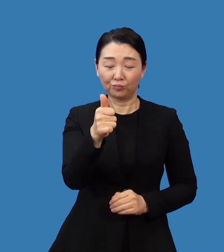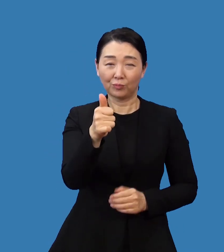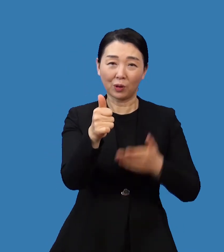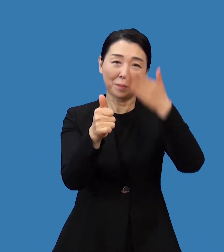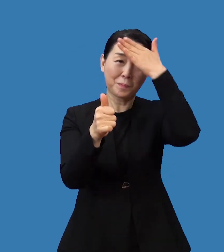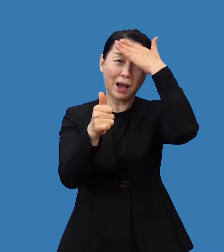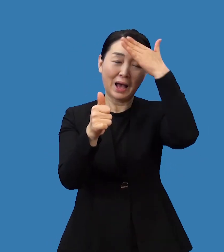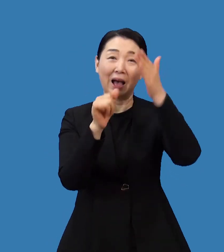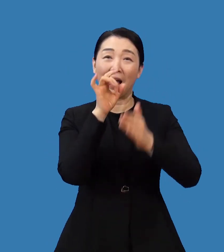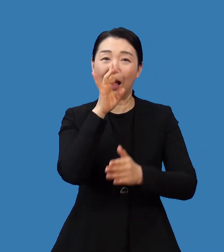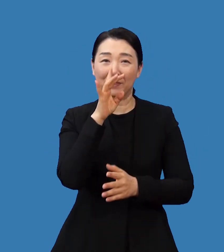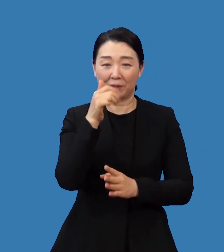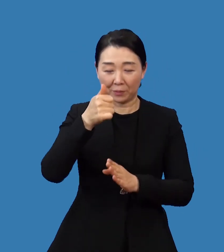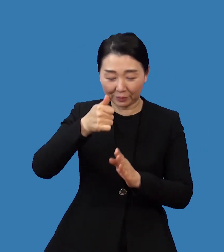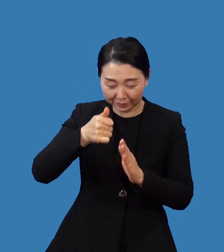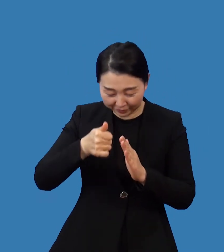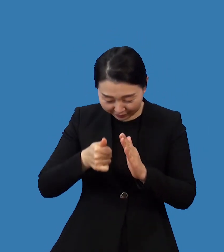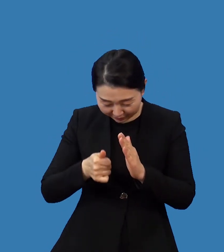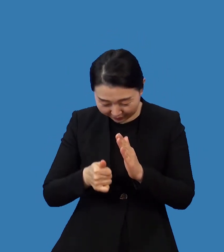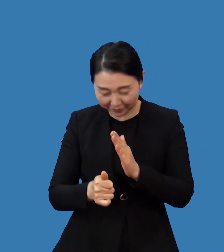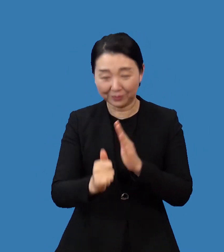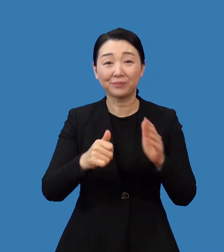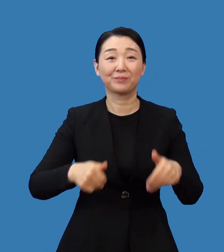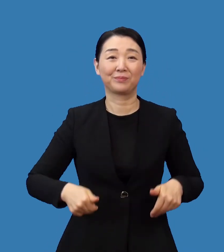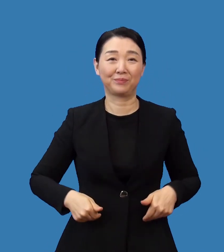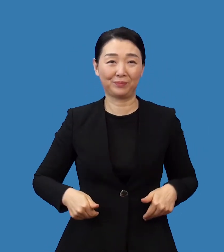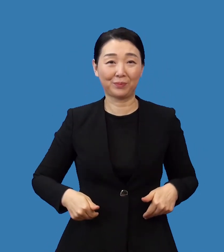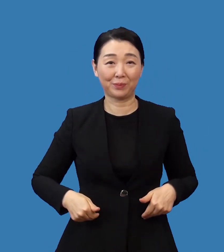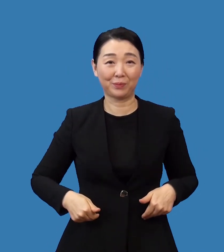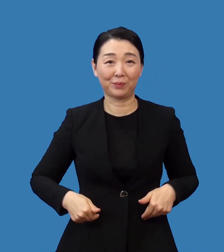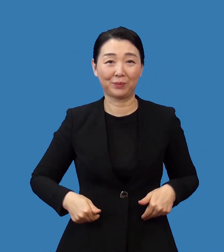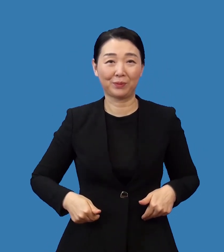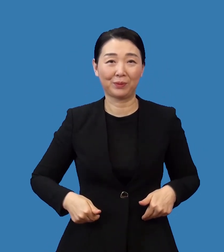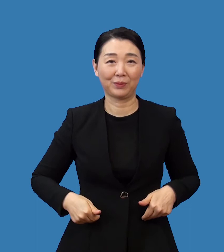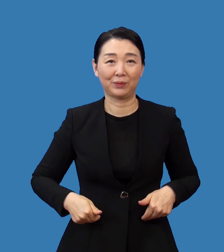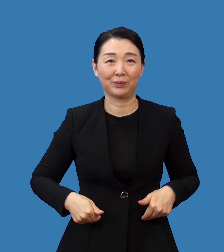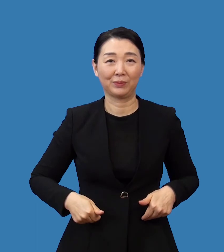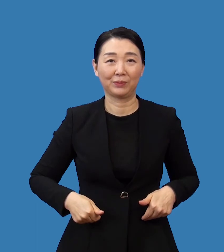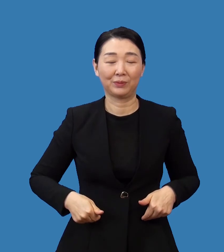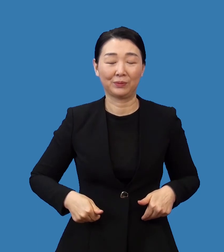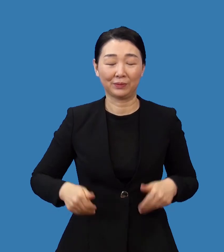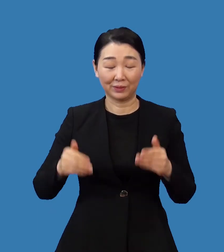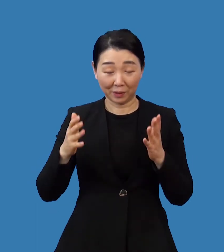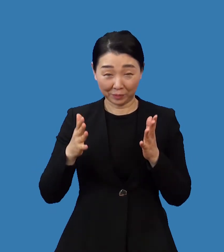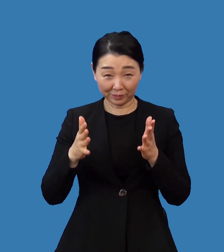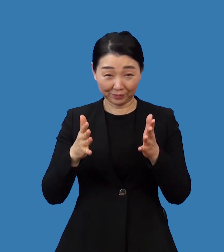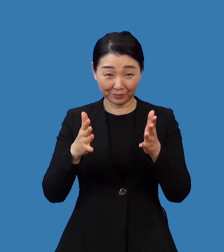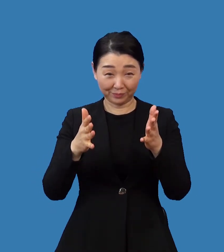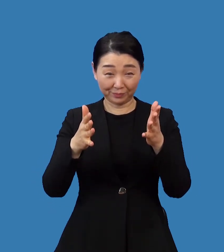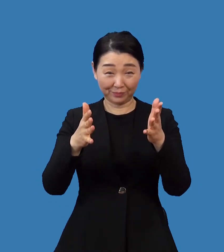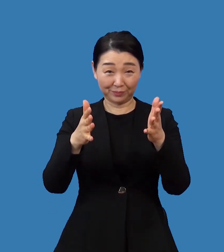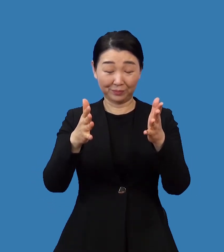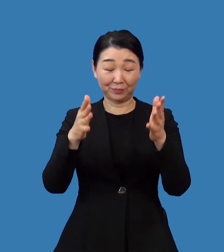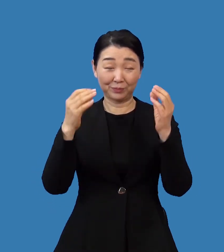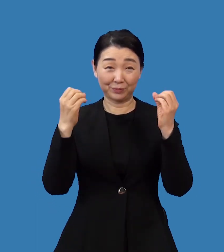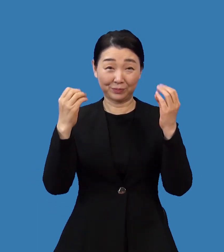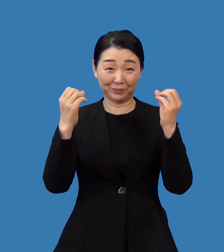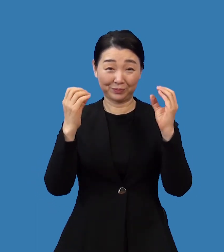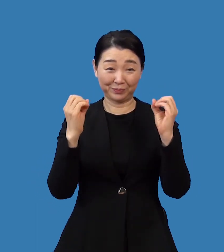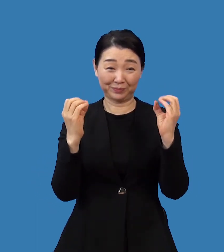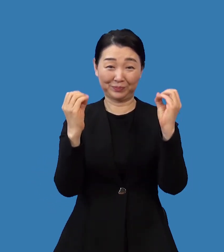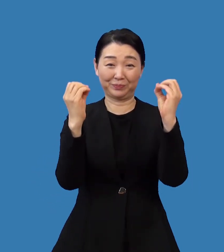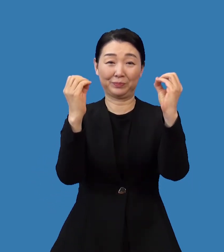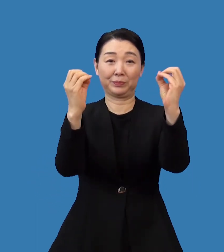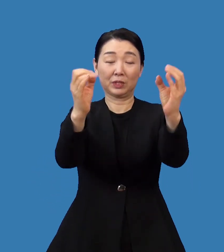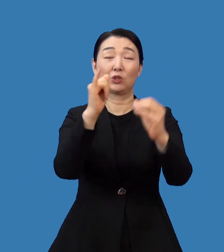숙이고 이 작은 문을 통과해서 들어가면 이제 그 앞에 쭉 펼쳐지는 주랑들, 기둥들이